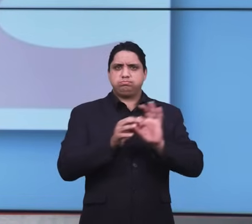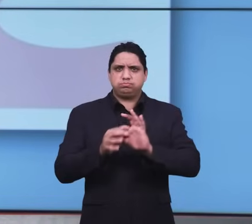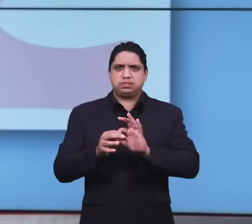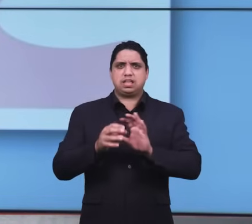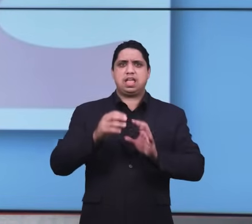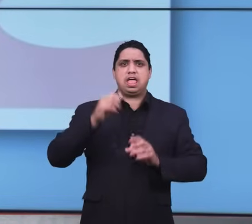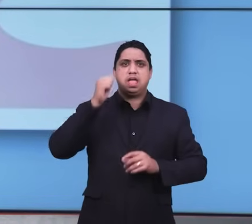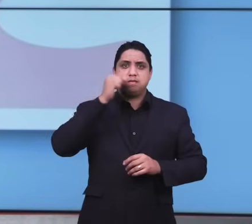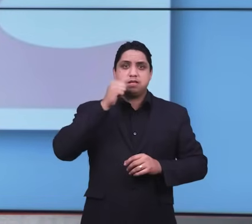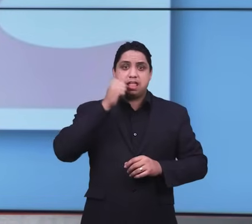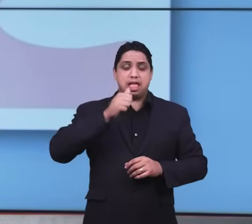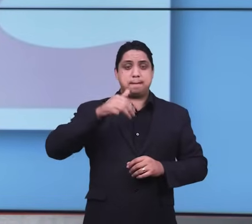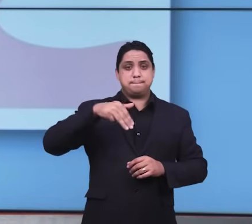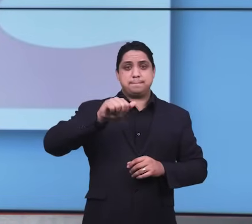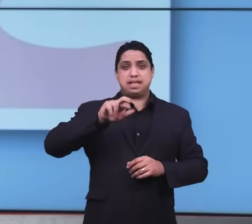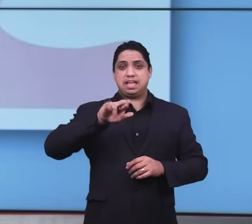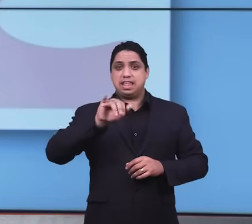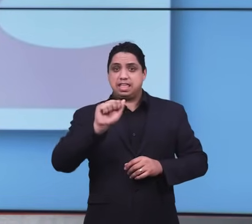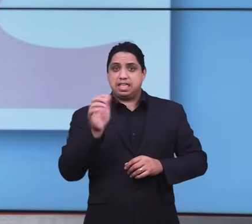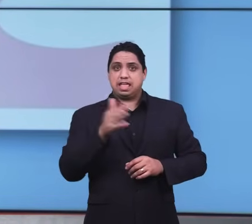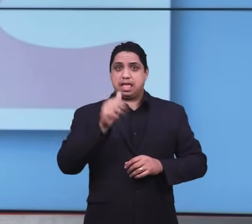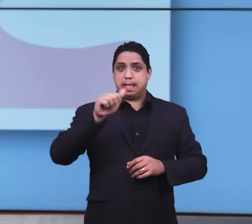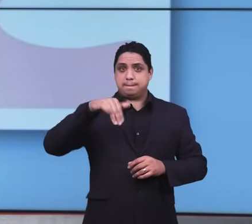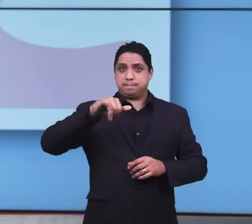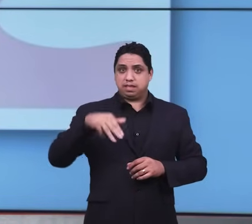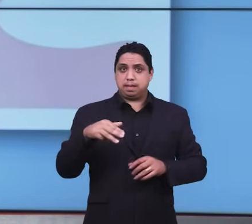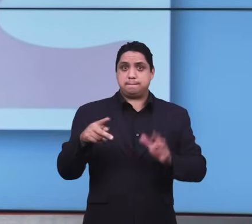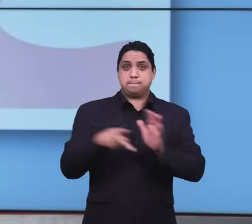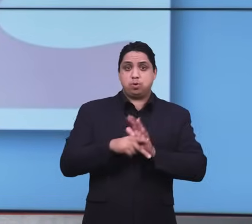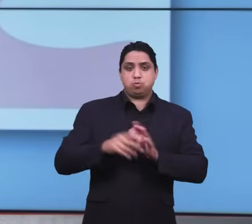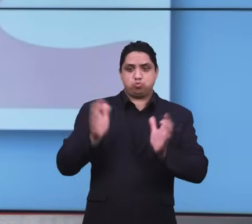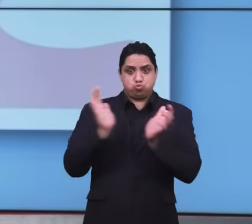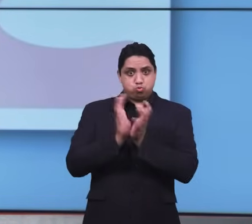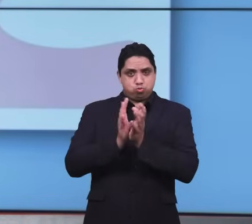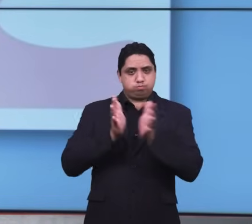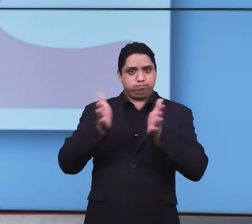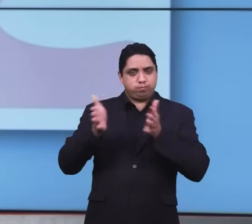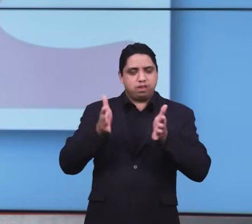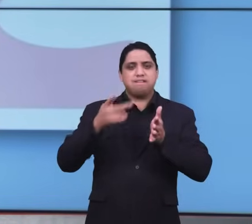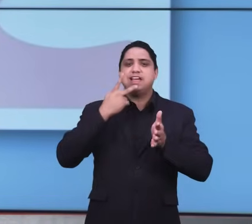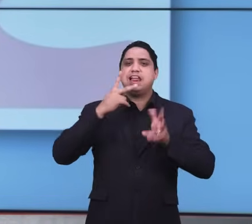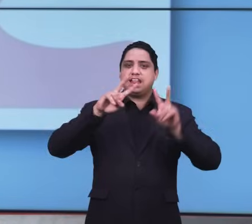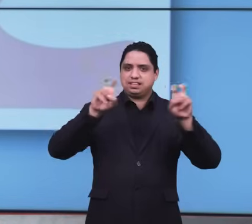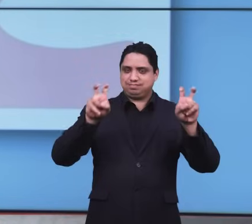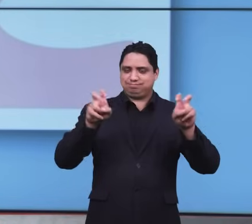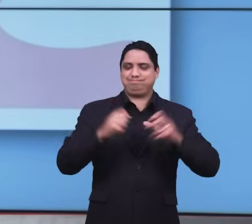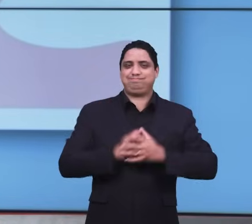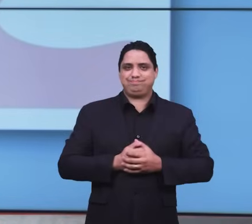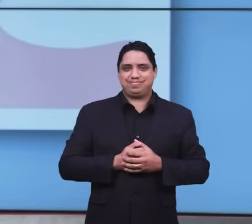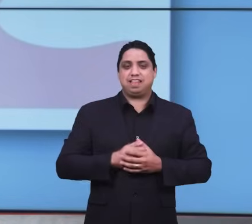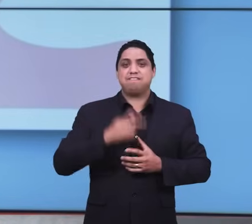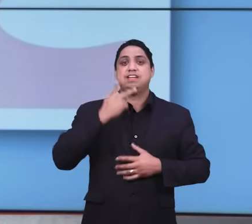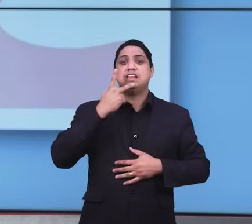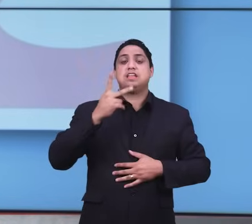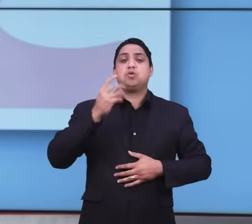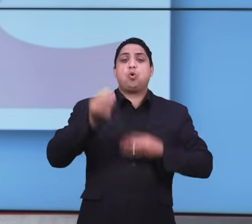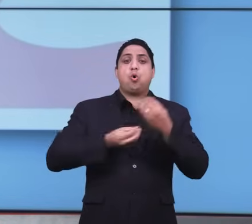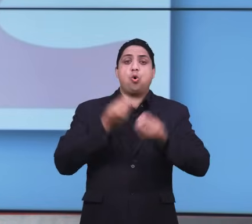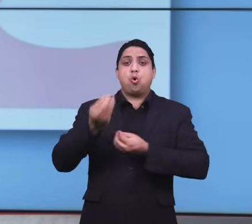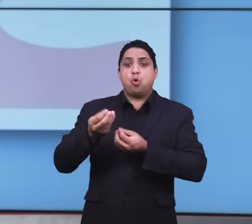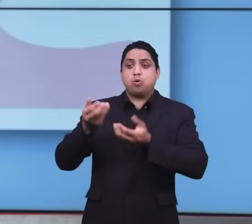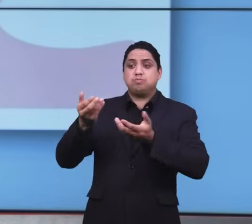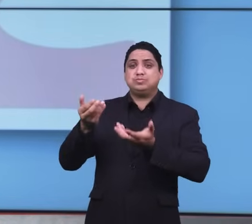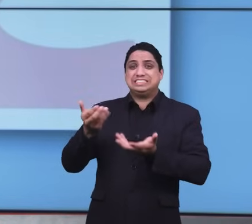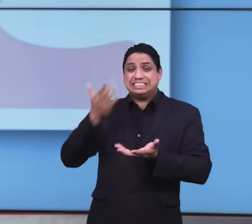Maria Min, de Minas Gerais, participante da equipe de acessibilidade, abordará este tema e falará sobre o recebimento